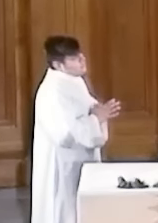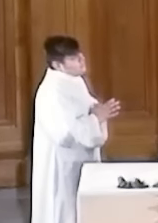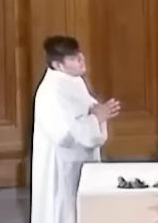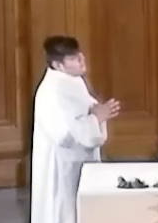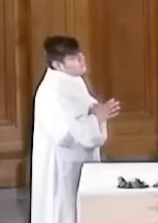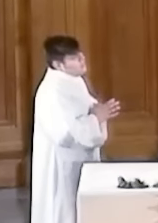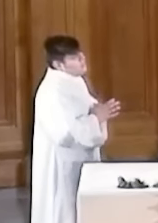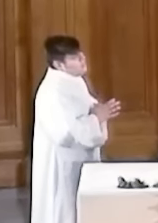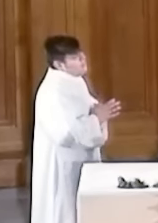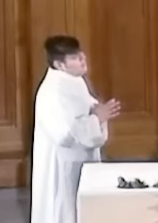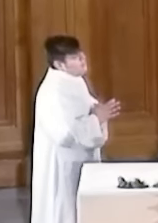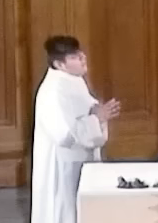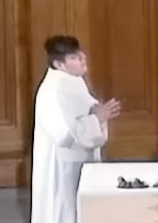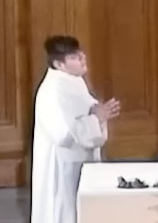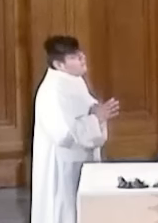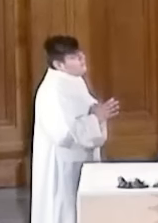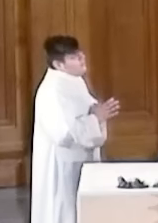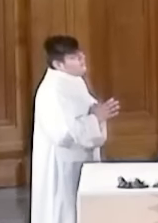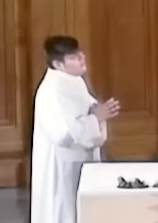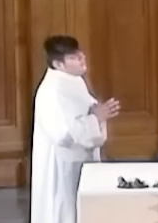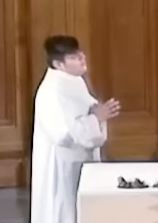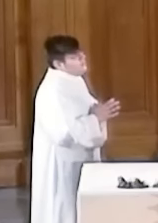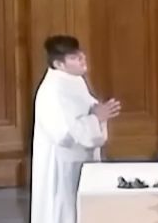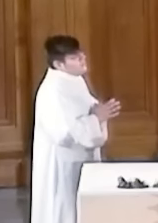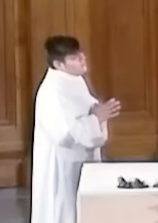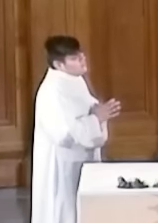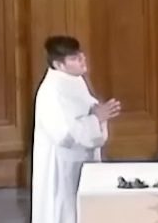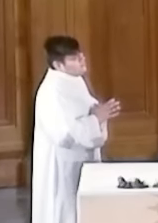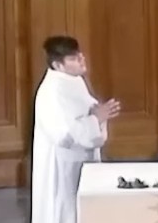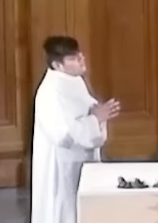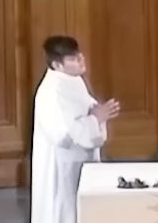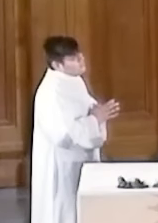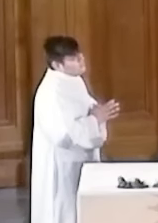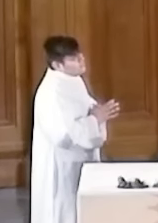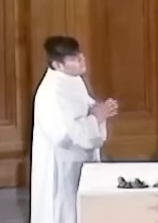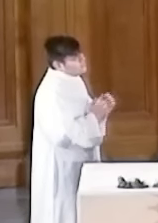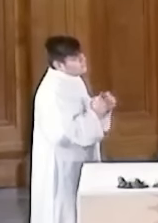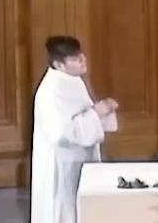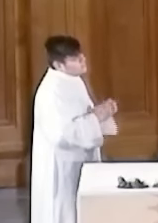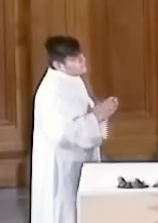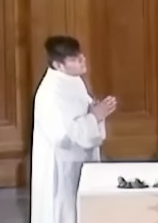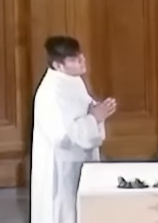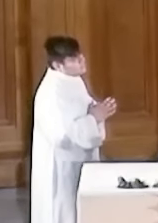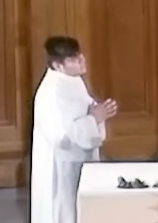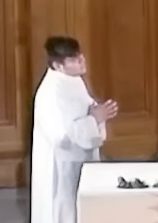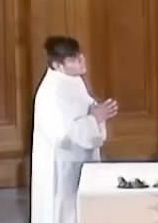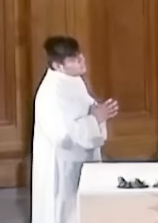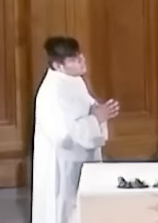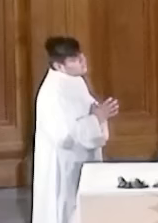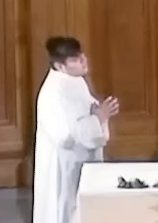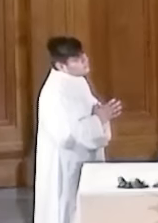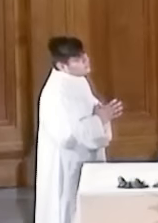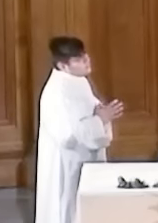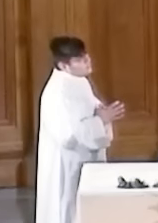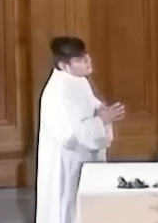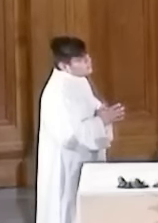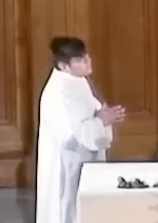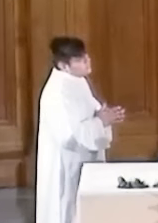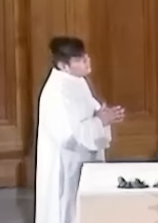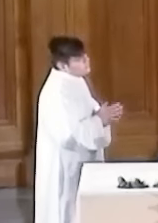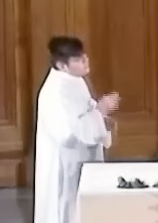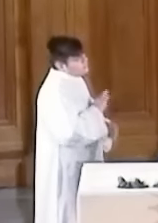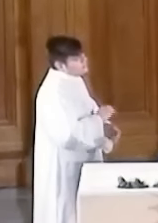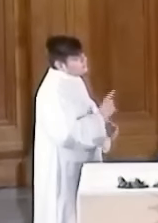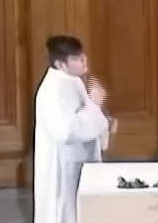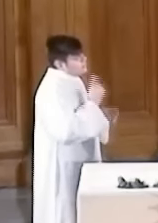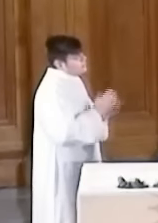unidad. Tú que vives y reinas por los siglos de los siglos, la paz del Señor esté siempre con